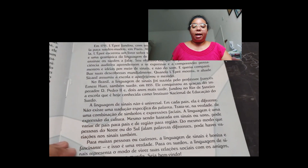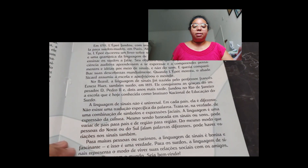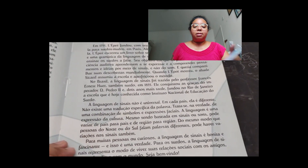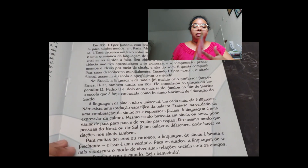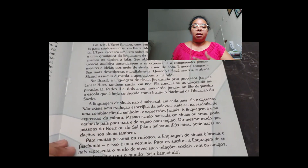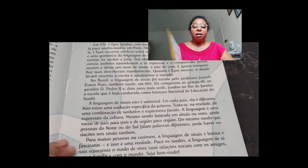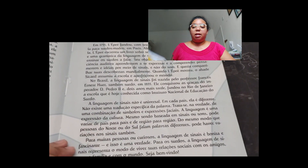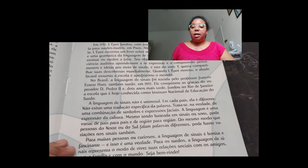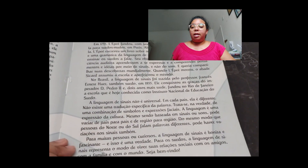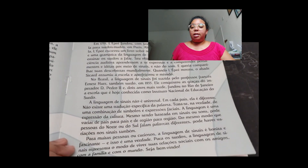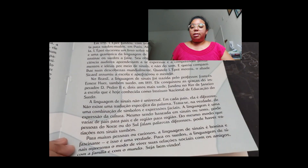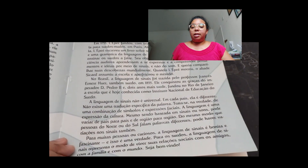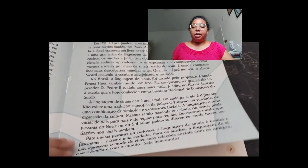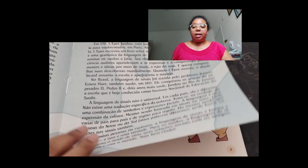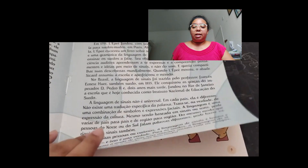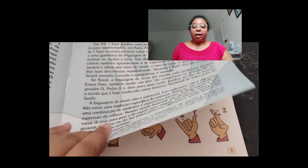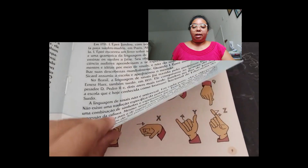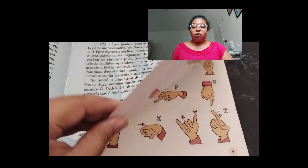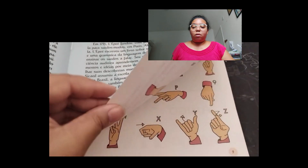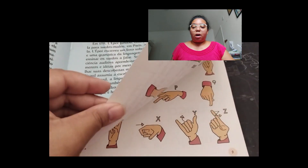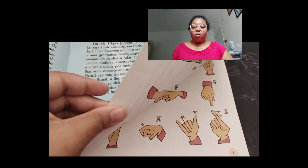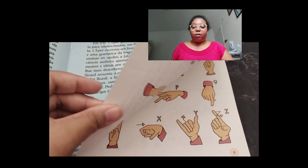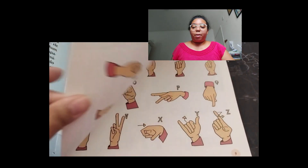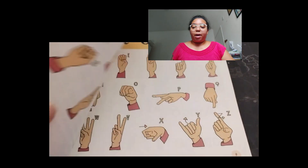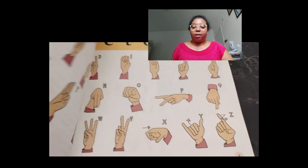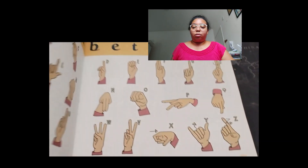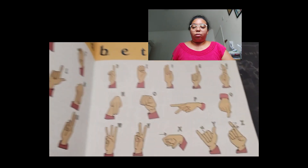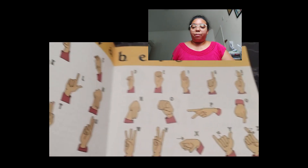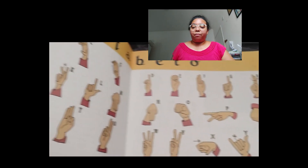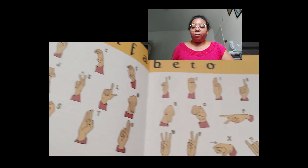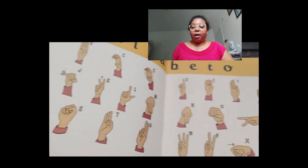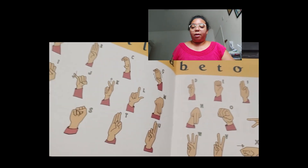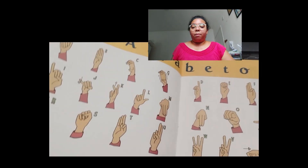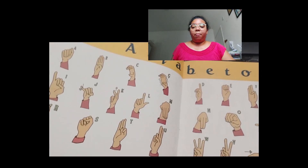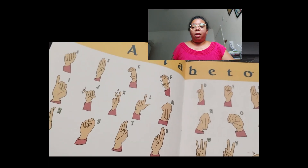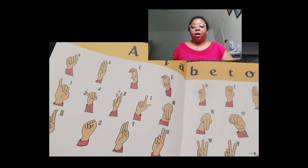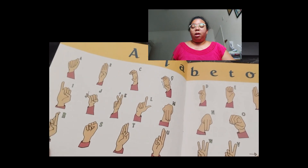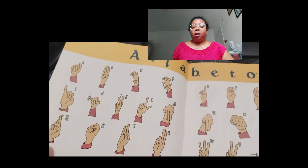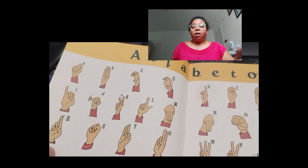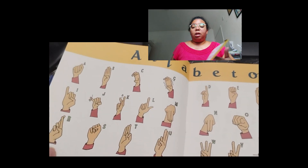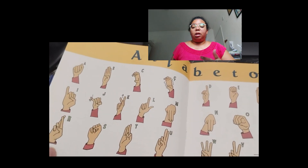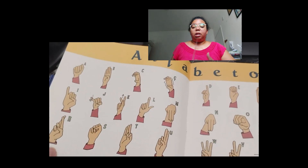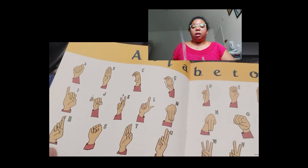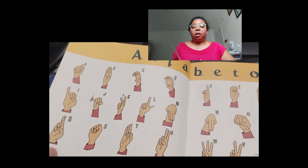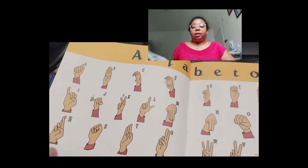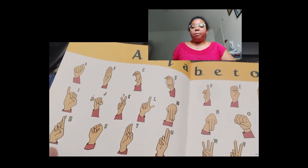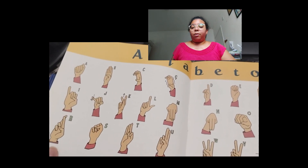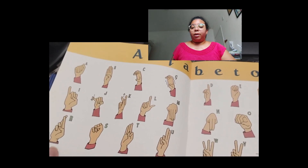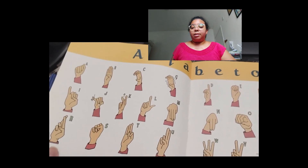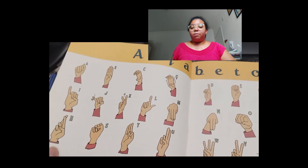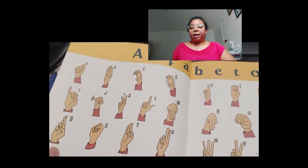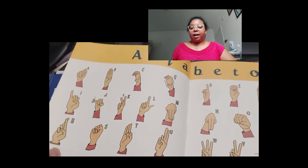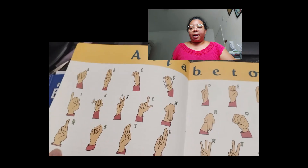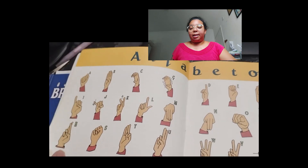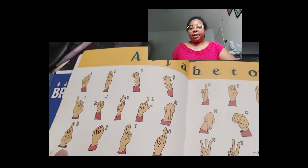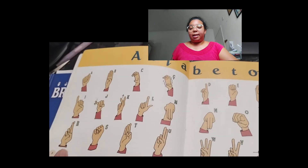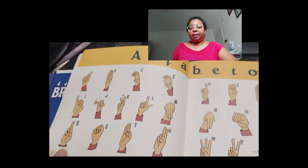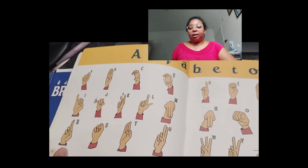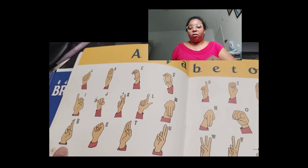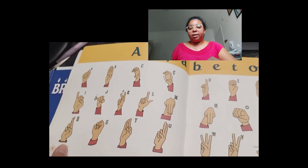sinais e, em seguida, ele traz o alfabeto, né? E depois, para cada letra, ó, esse daqui é